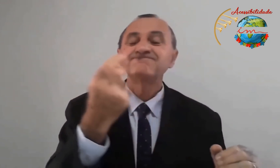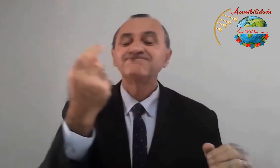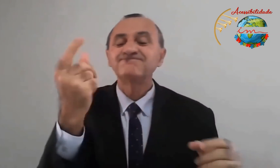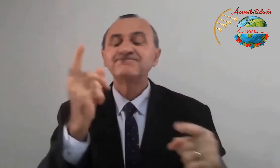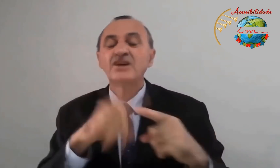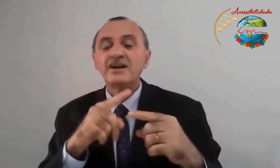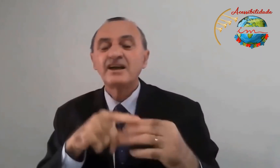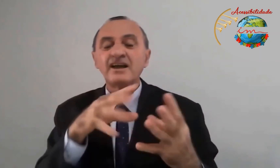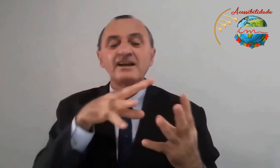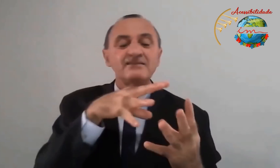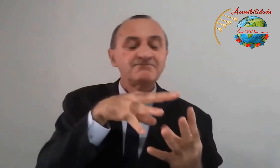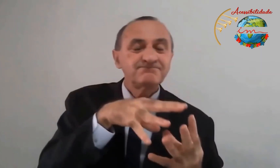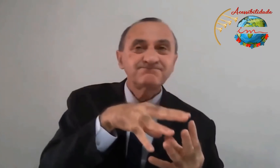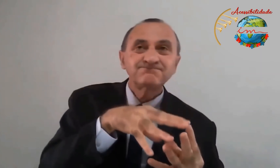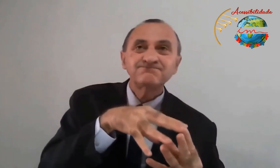eterna. Porque